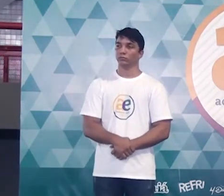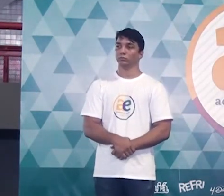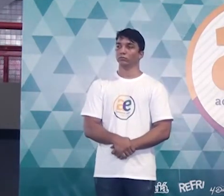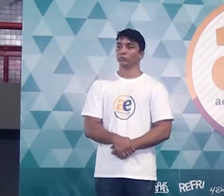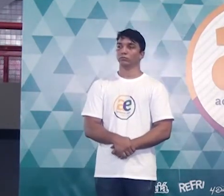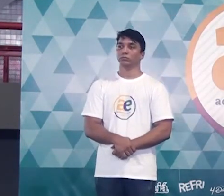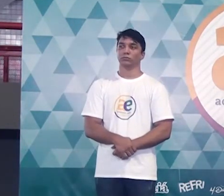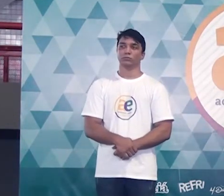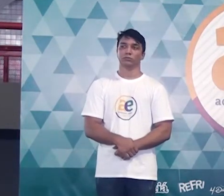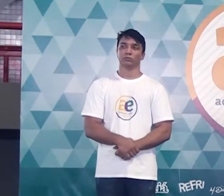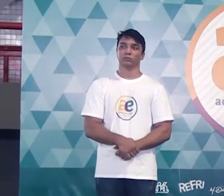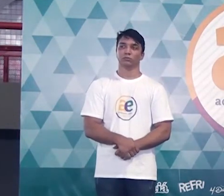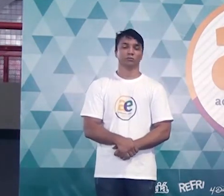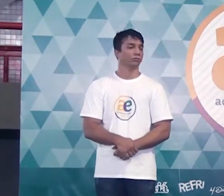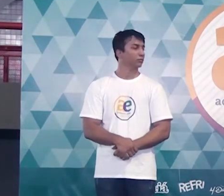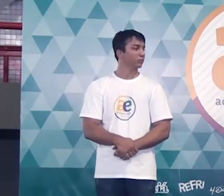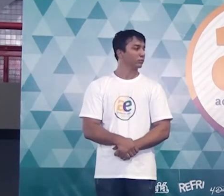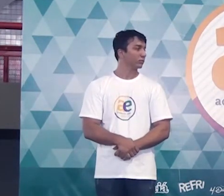Beleza. Eu fico com isso aqui.